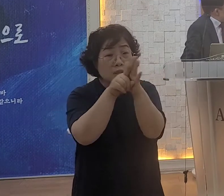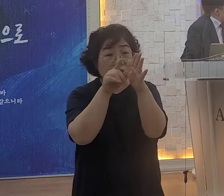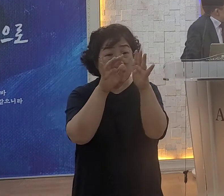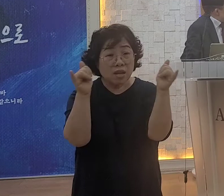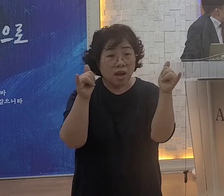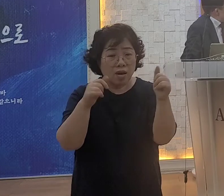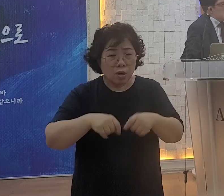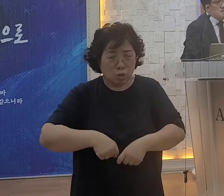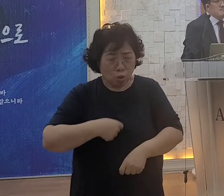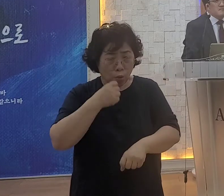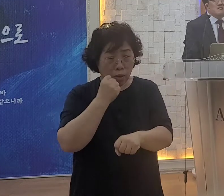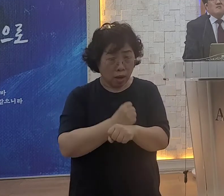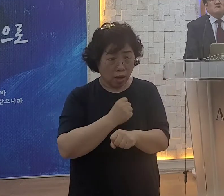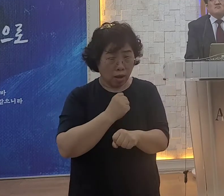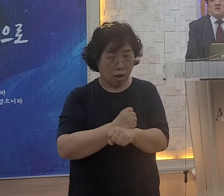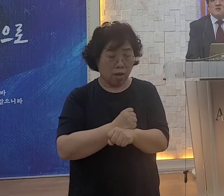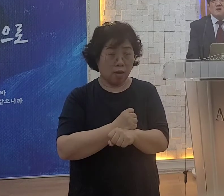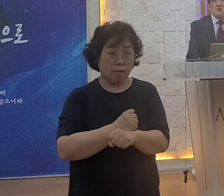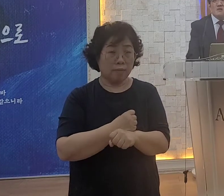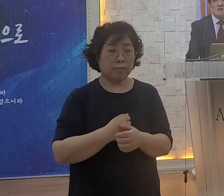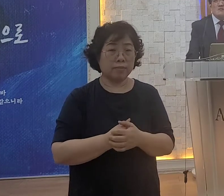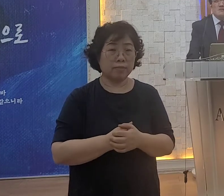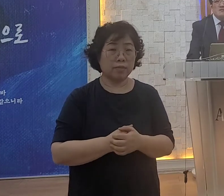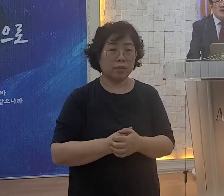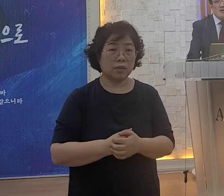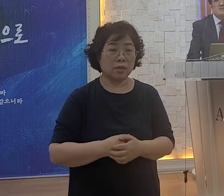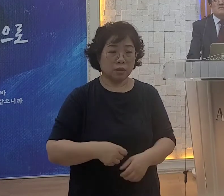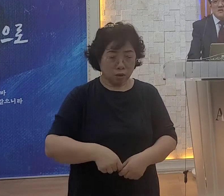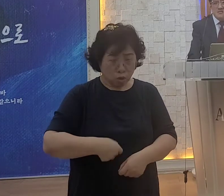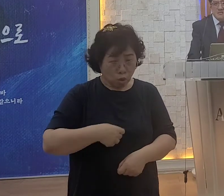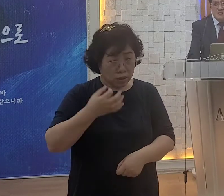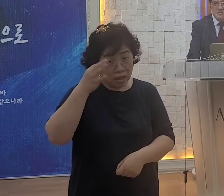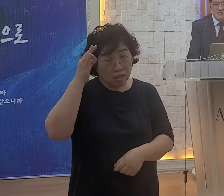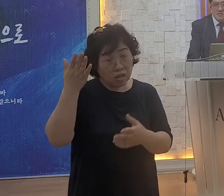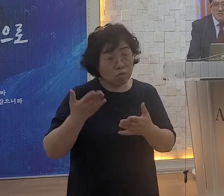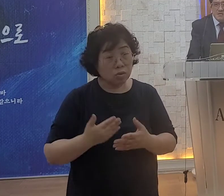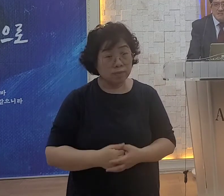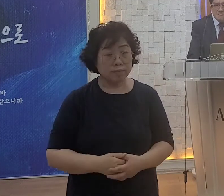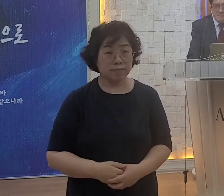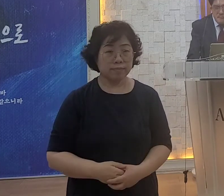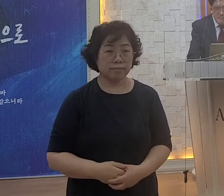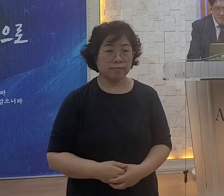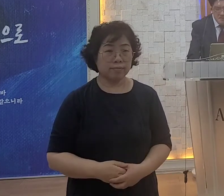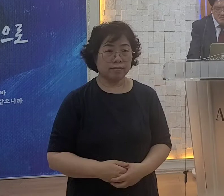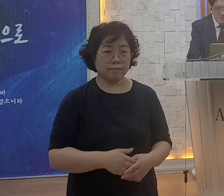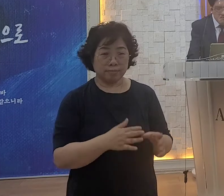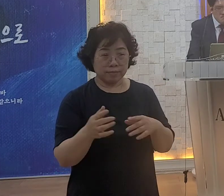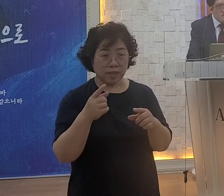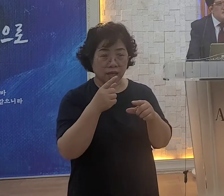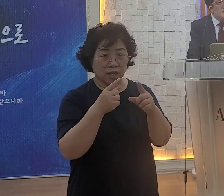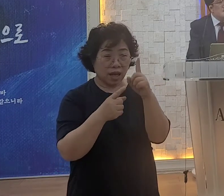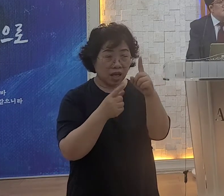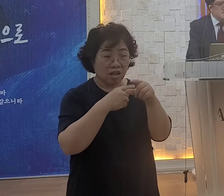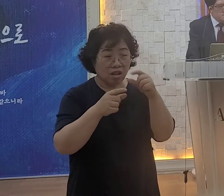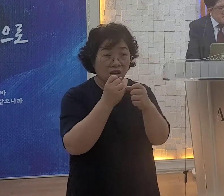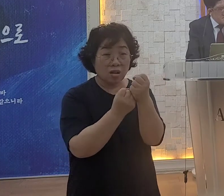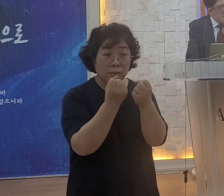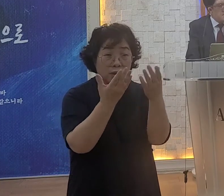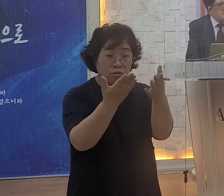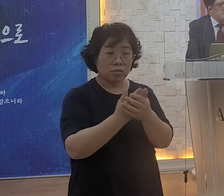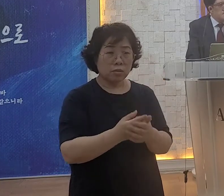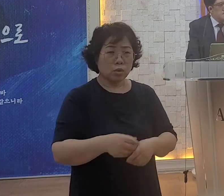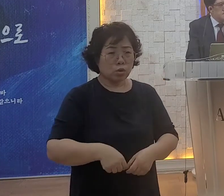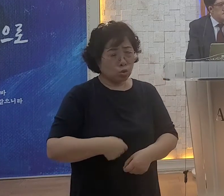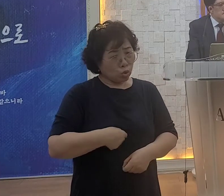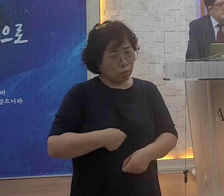예수 믿는 자를 의롭다 하려 하시리라. 한 가지만 제가 설명을 드릴게요. 그러면 의롭게 된다는 건 무슨 말입니까?